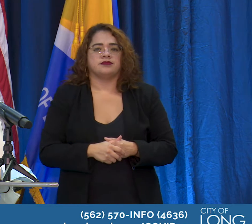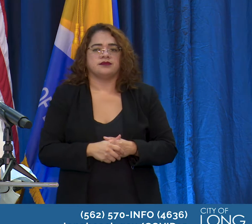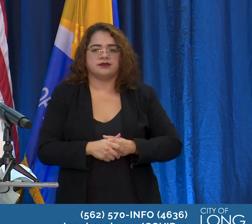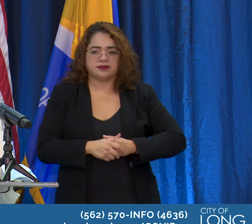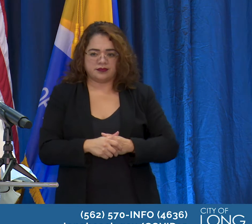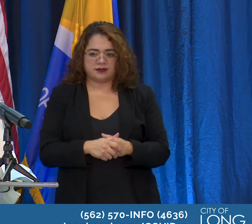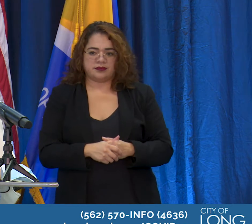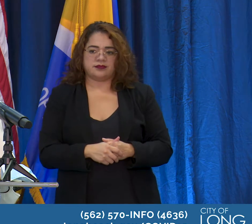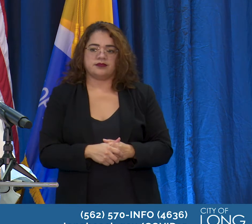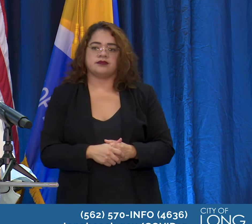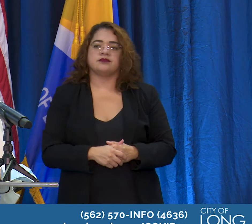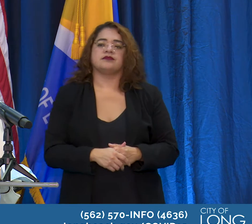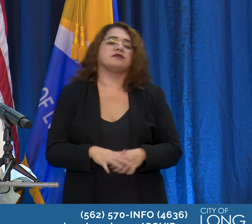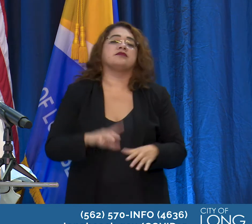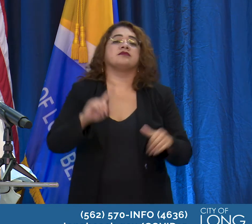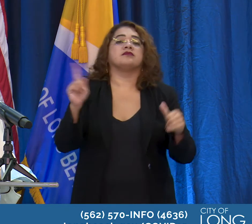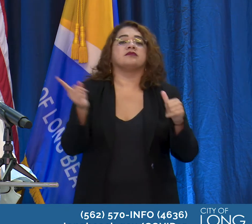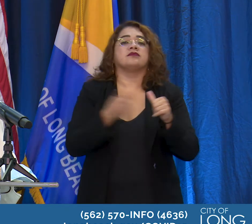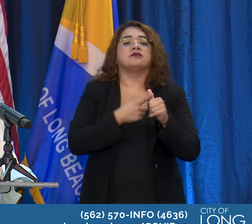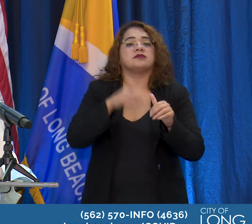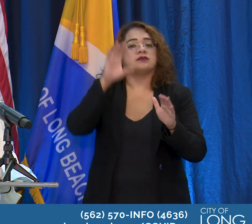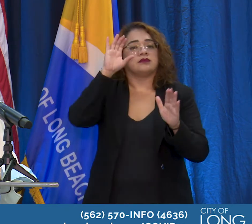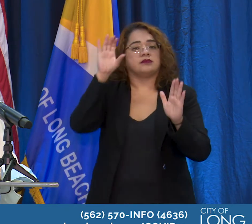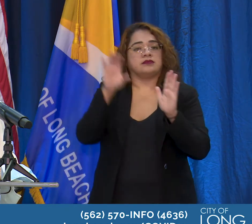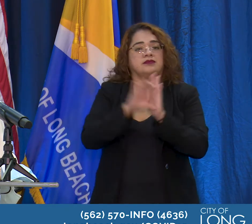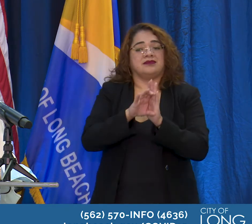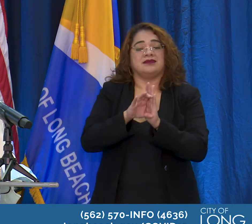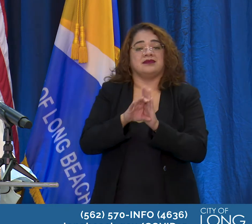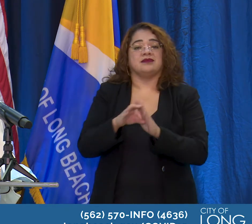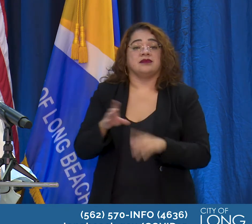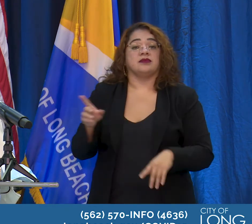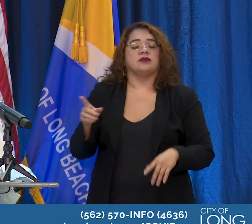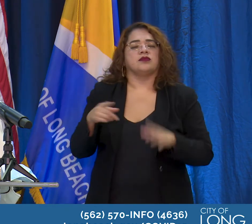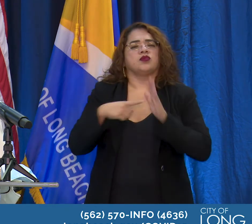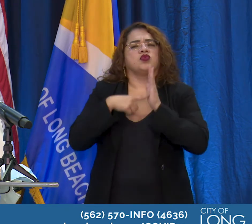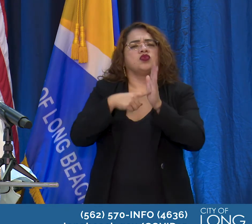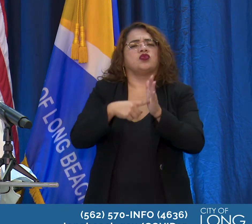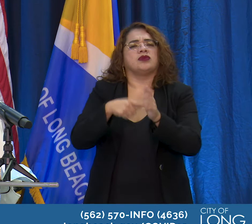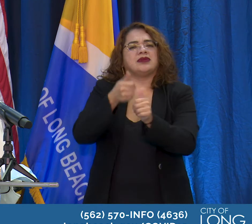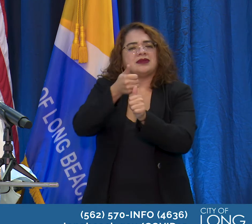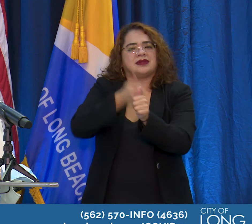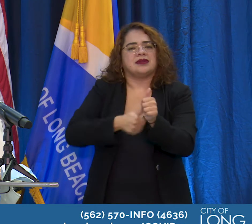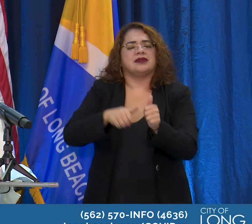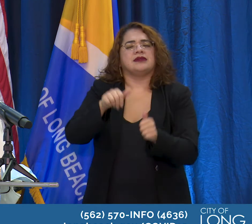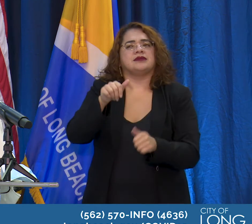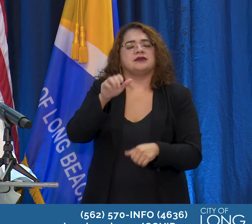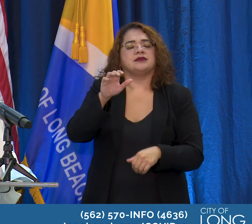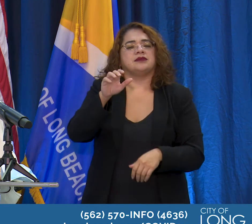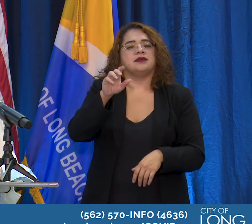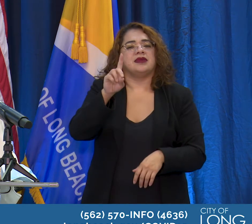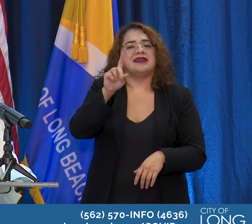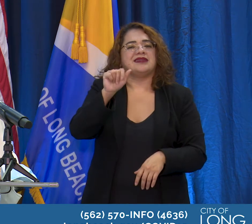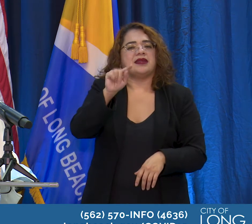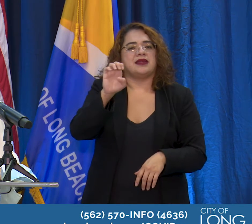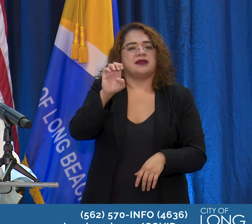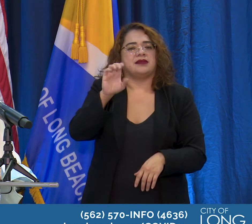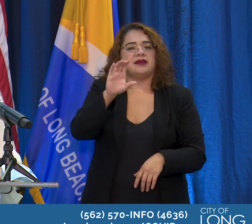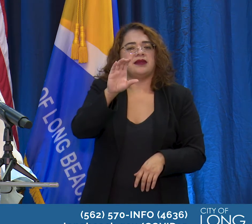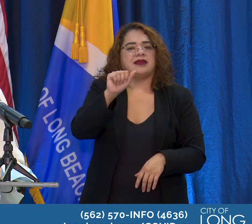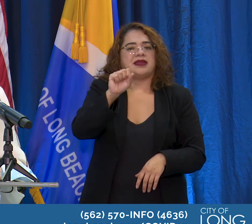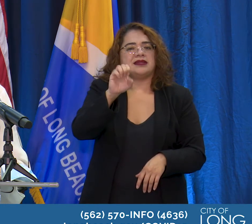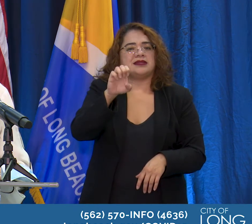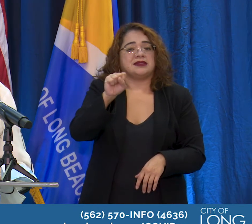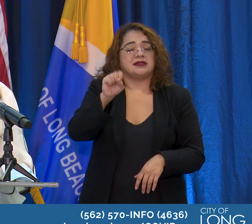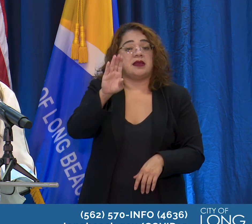longbeach.gov/COVID-19. La primera imagen que se mostró enseña los casos por fecha de episodio. Comenzaré con